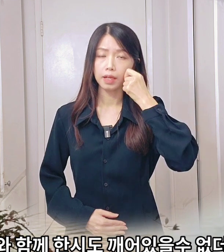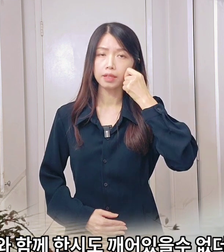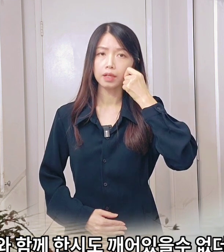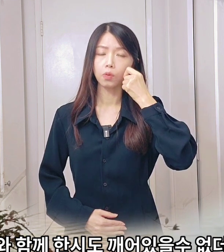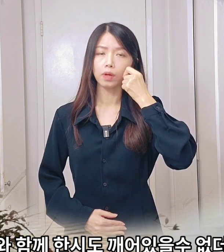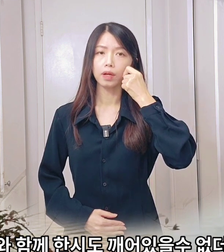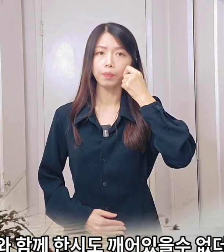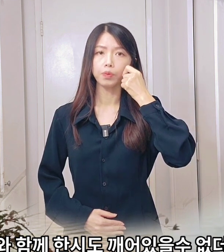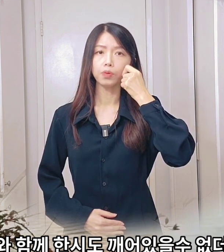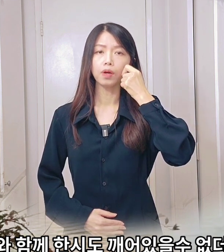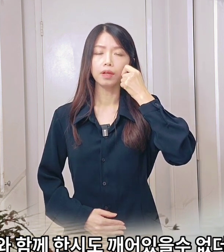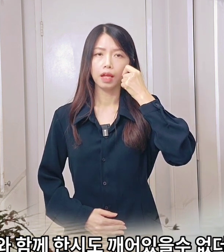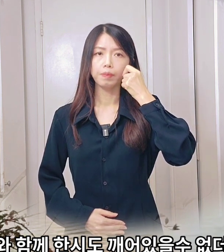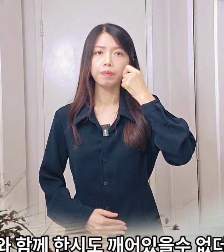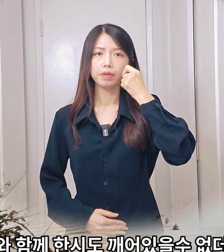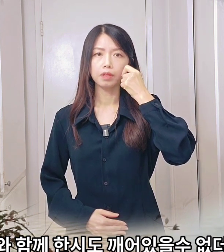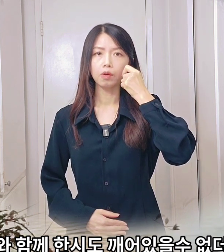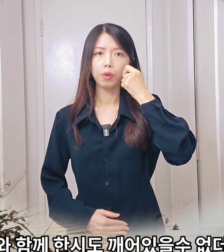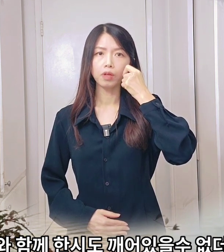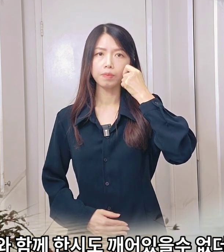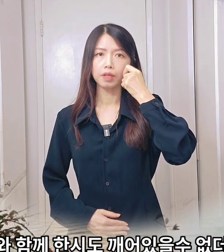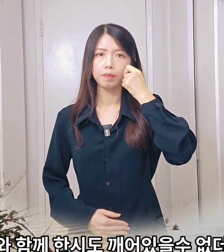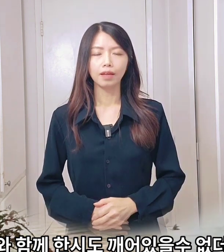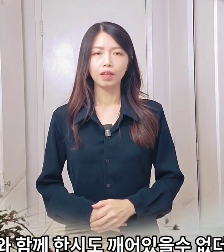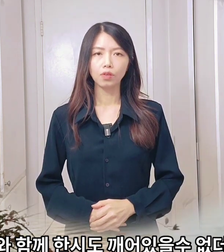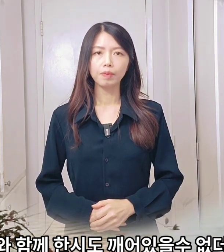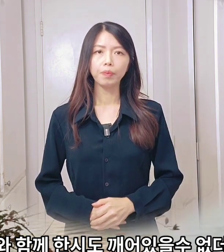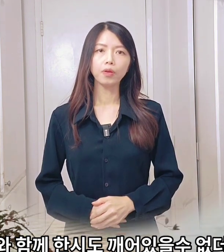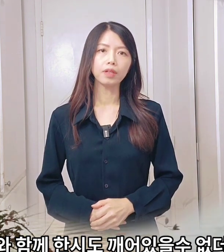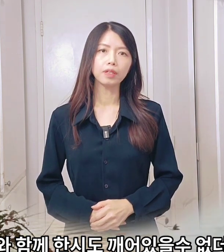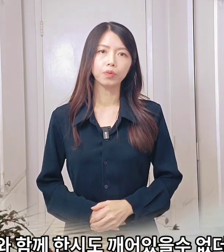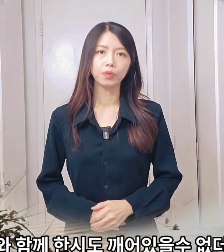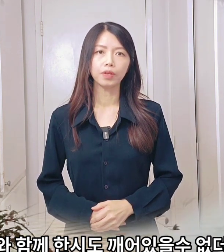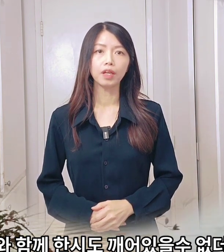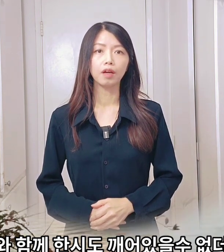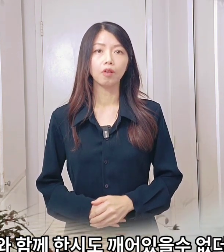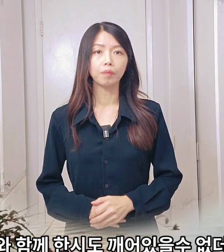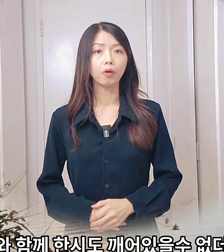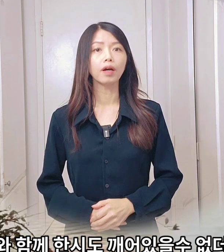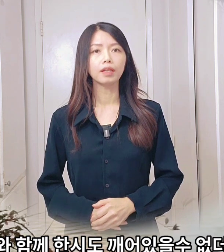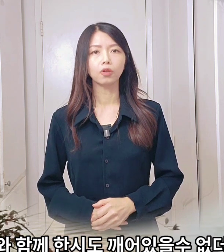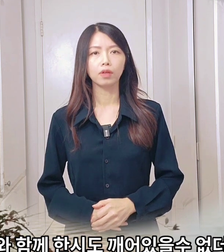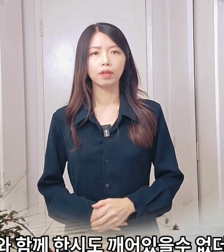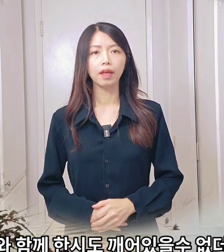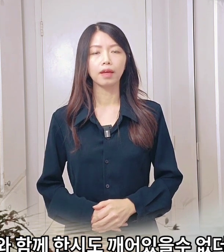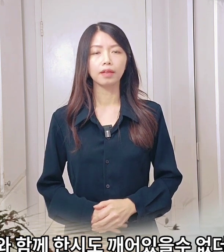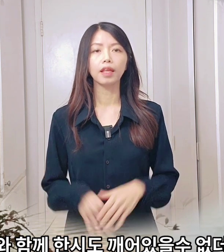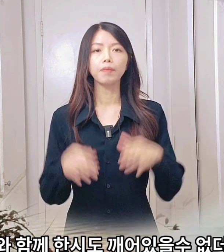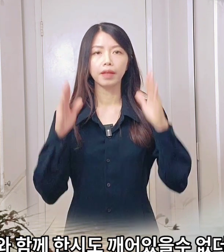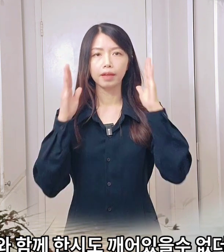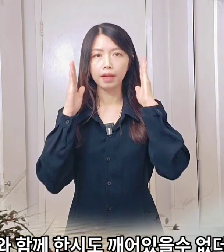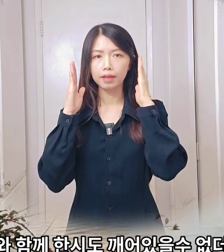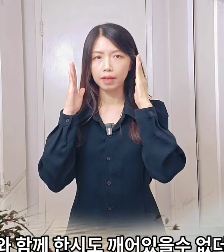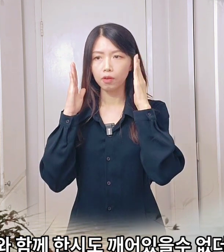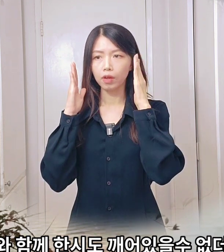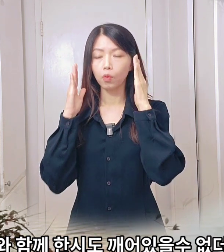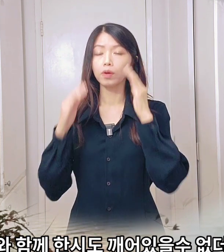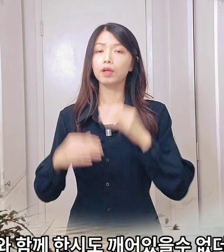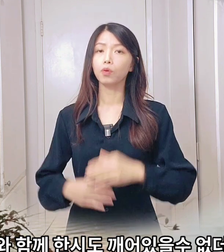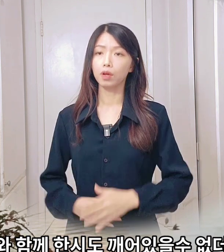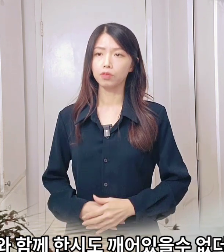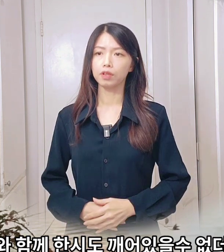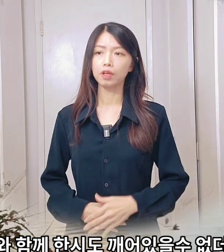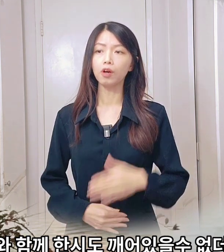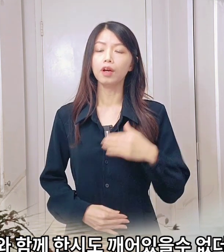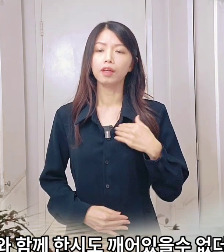질문하듯이 살짝 고개를 앞으로 내밀면서 표현하시면 됩니다. 예수님이 표현하신 부분이 몇 가지가 더 있는데 그때마다 살짝 이렇게